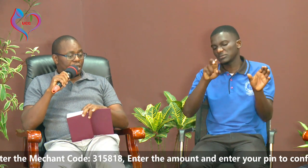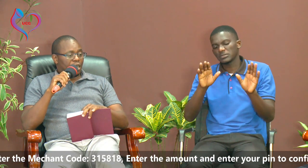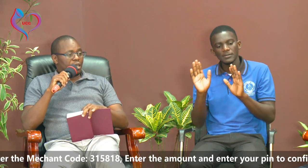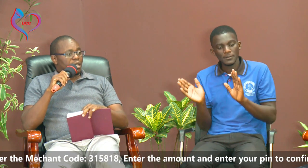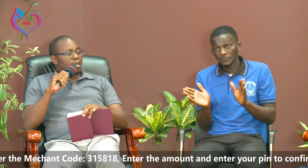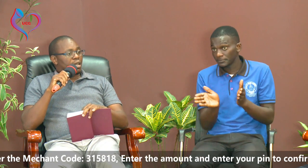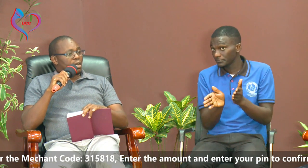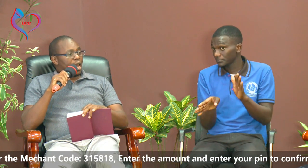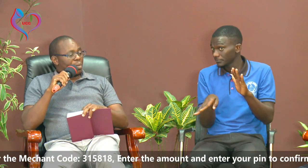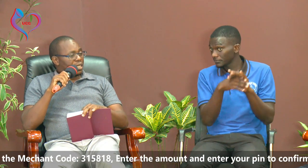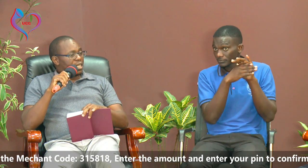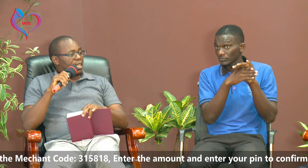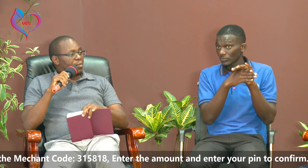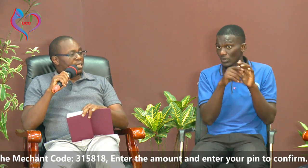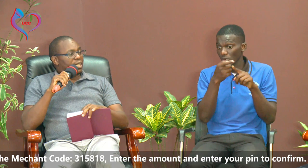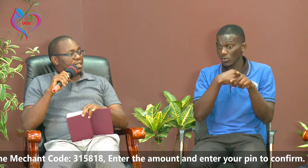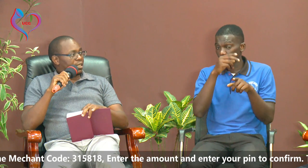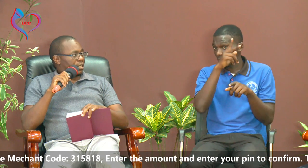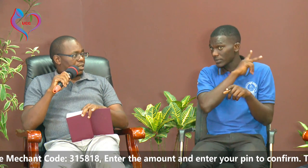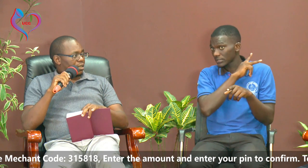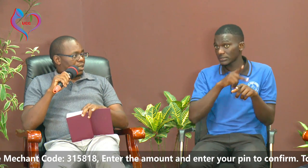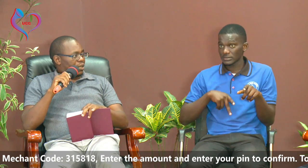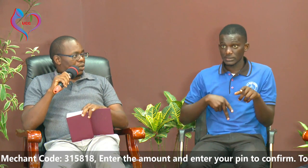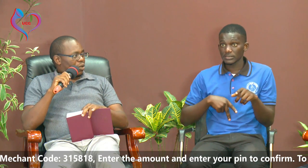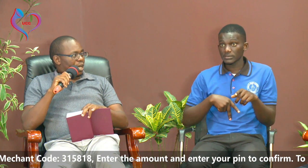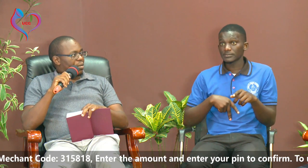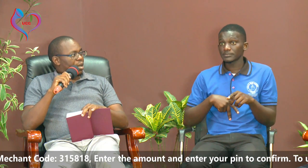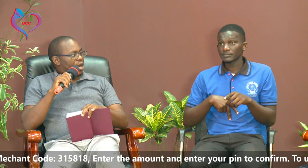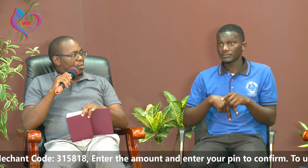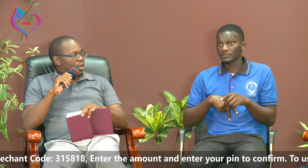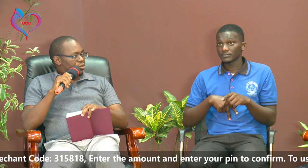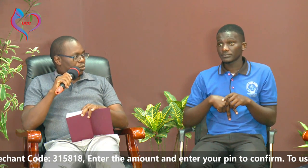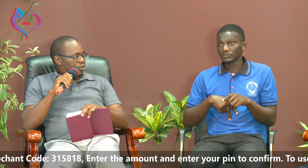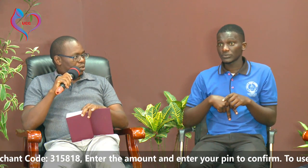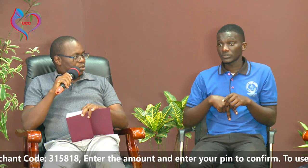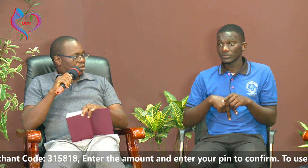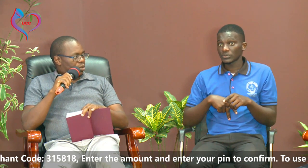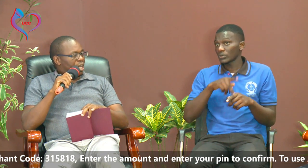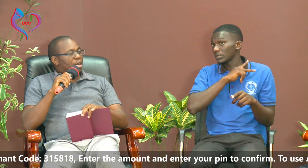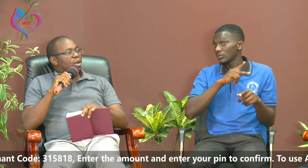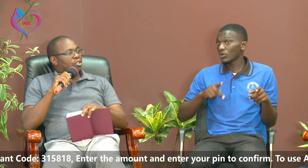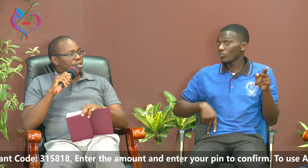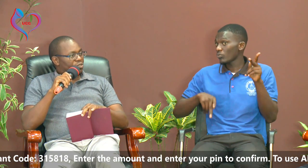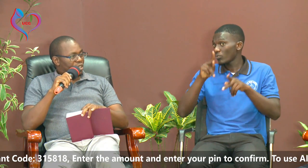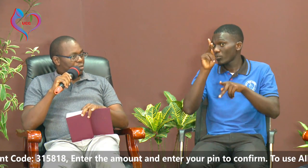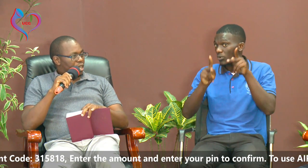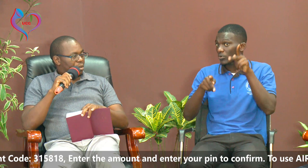kabaka. Amalizaga amanti achitegede. Oba kabaka buwa abantu. Oba kabaka buwa Katonda bufugira mbwa kabaka